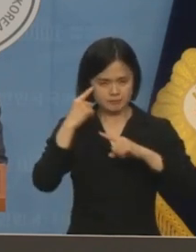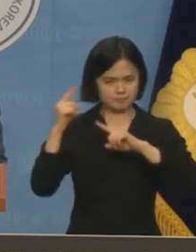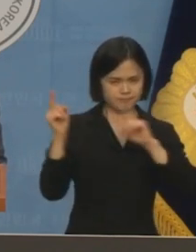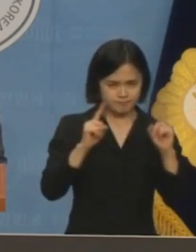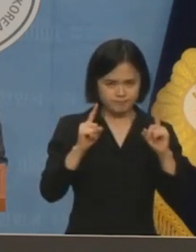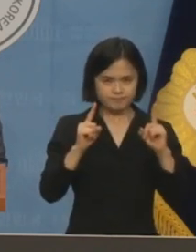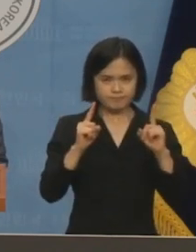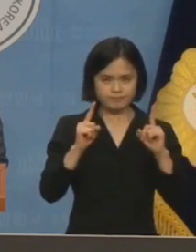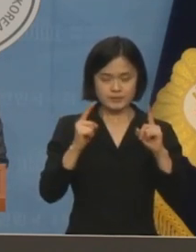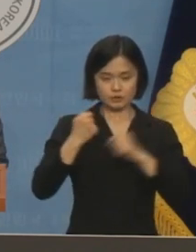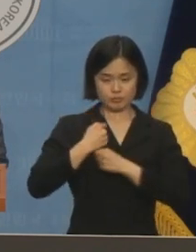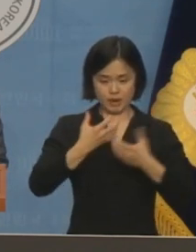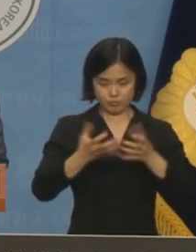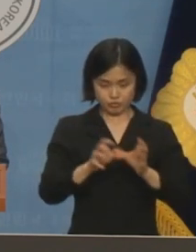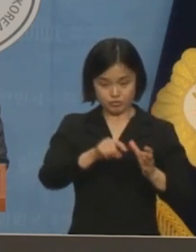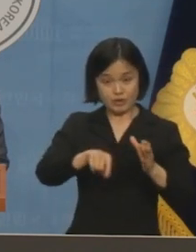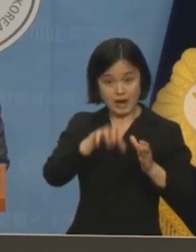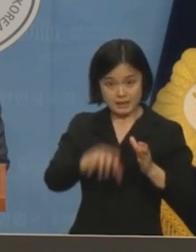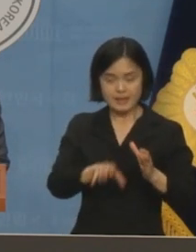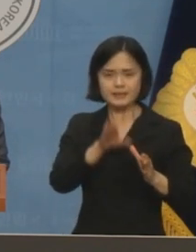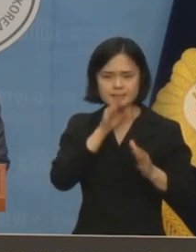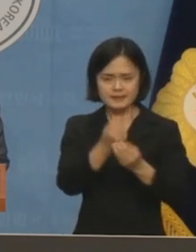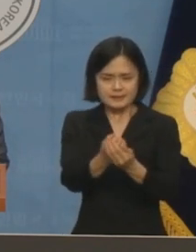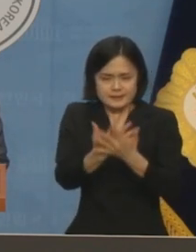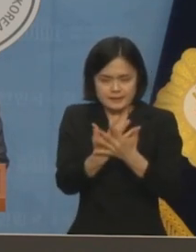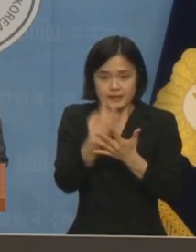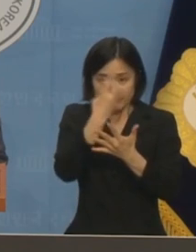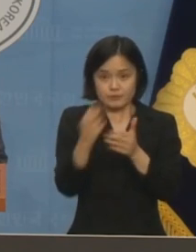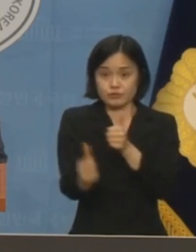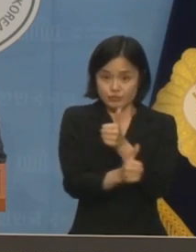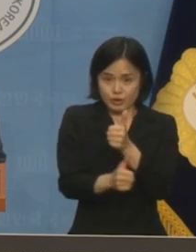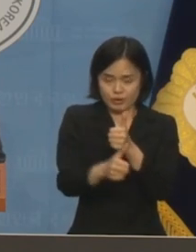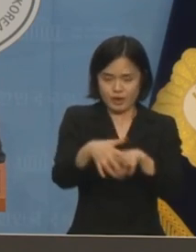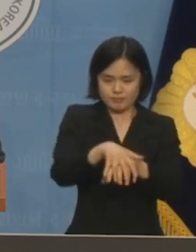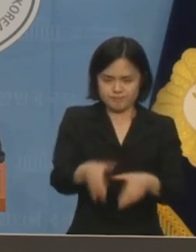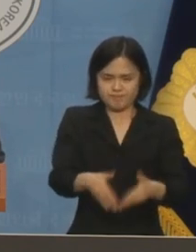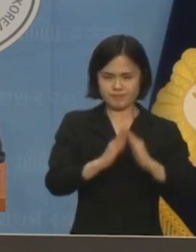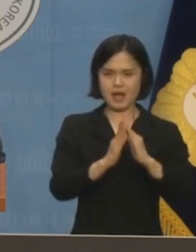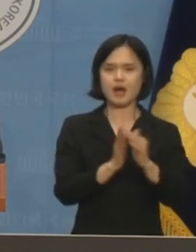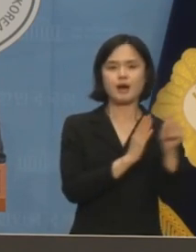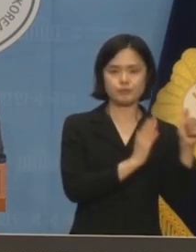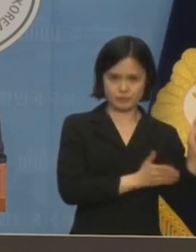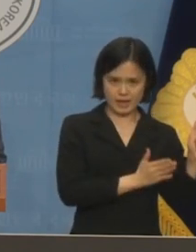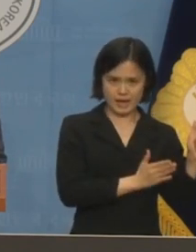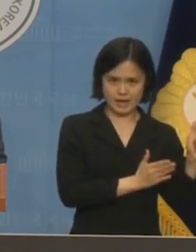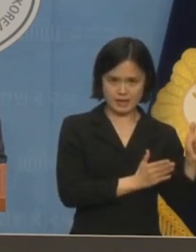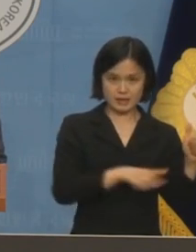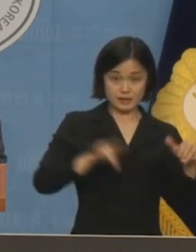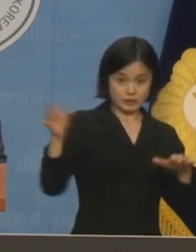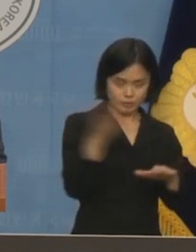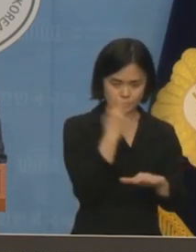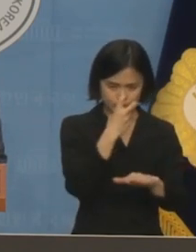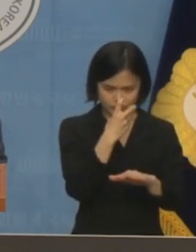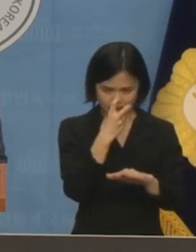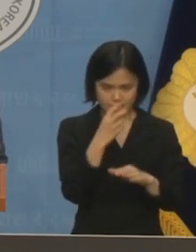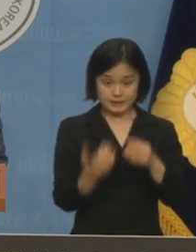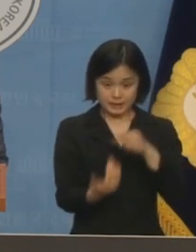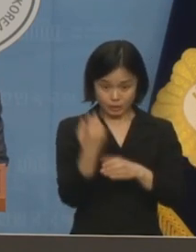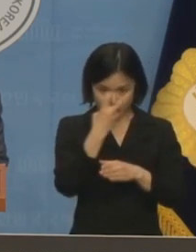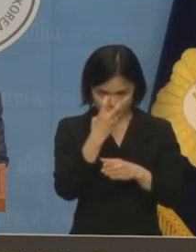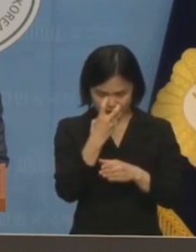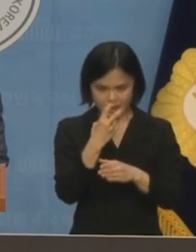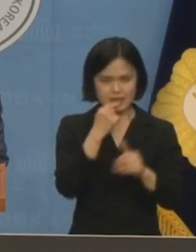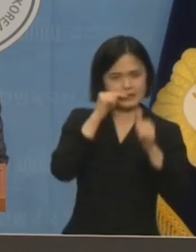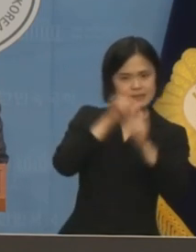즉각 국방부에 진상조사위원회를 설치하여 원점에서 재조사하도록 지시하기를 촉구한다.